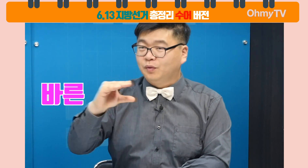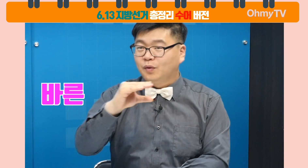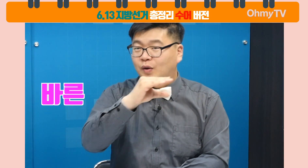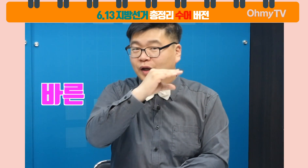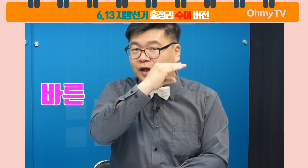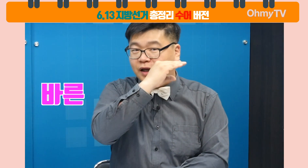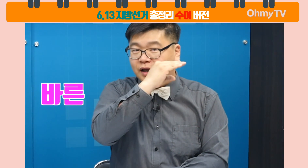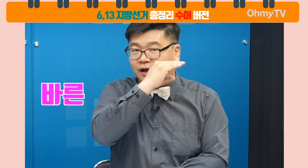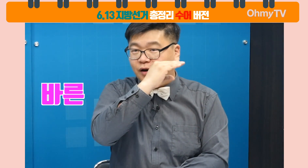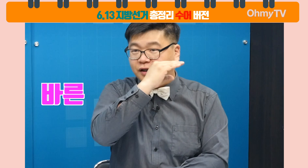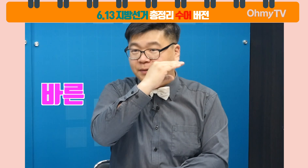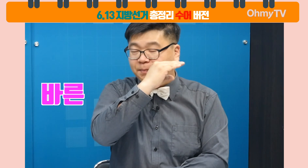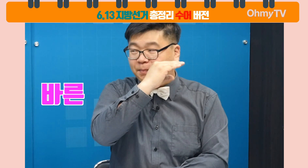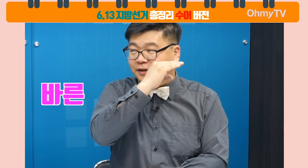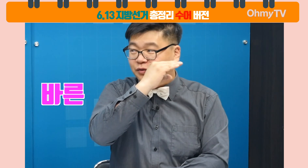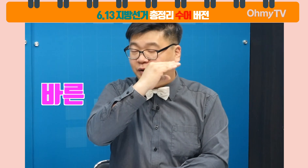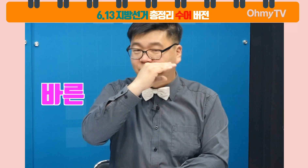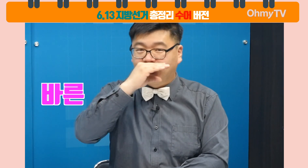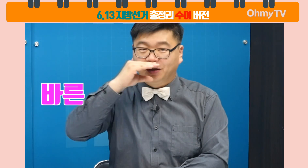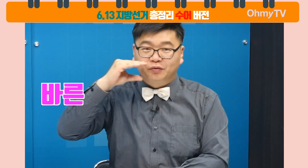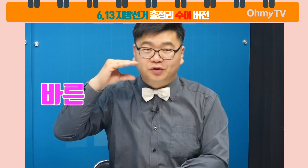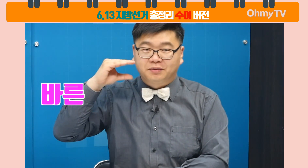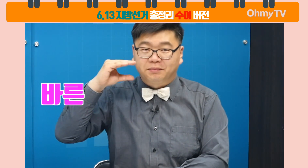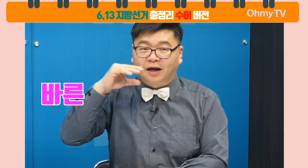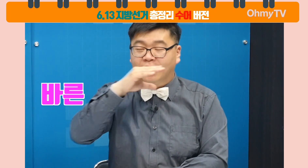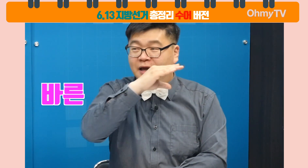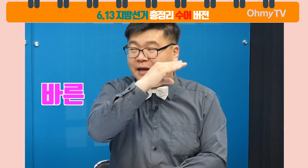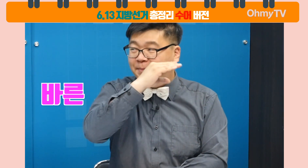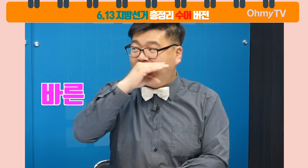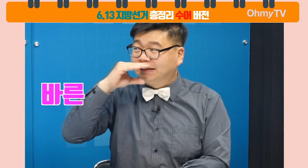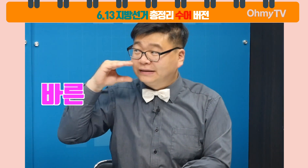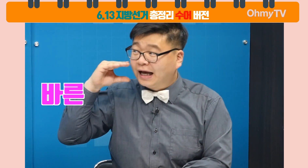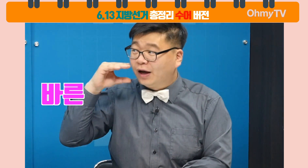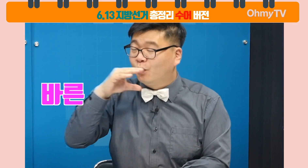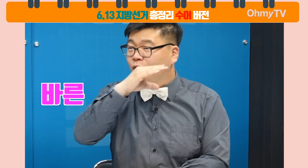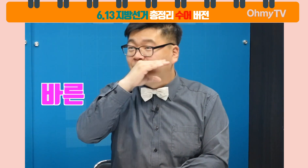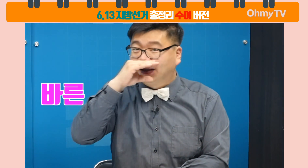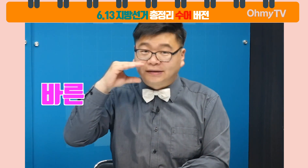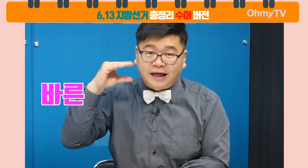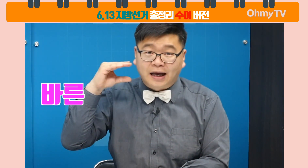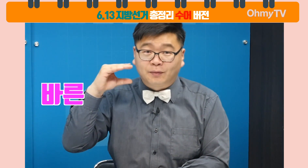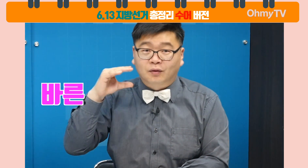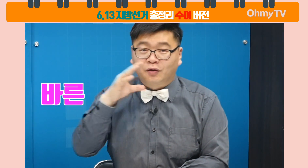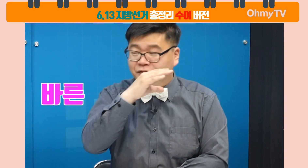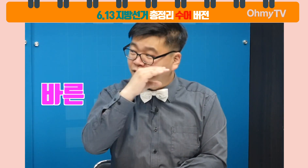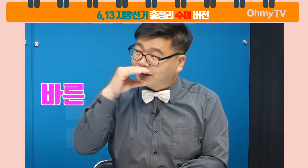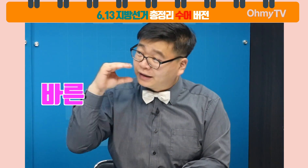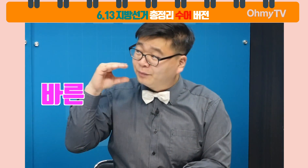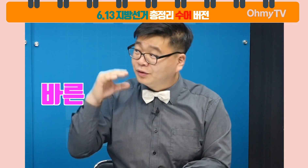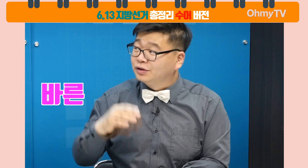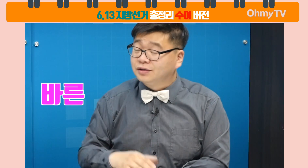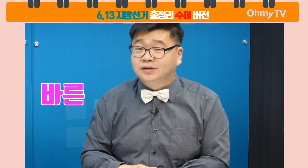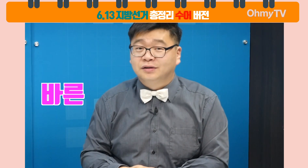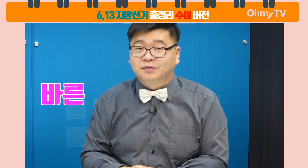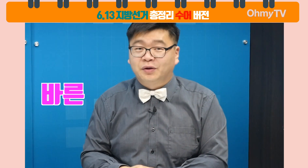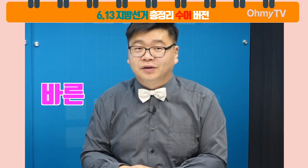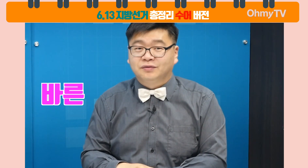피시고 입 반대쪽에서 당겨주시면 됩니다. 바르다, 올바르다, 건전하다 이런 뜻으로 사용될 수